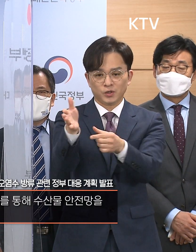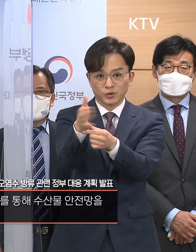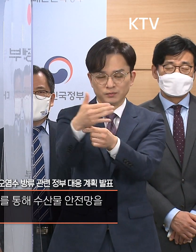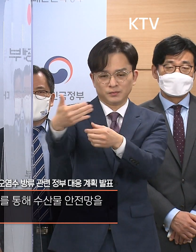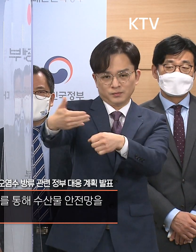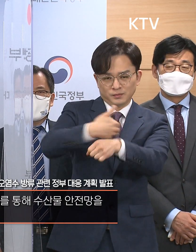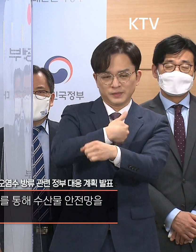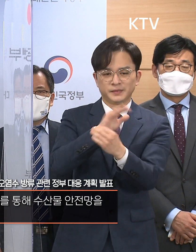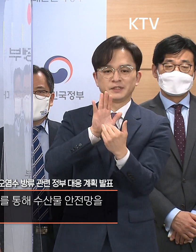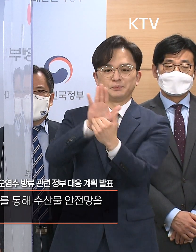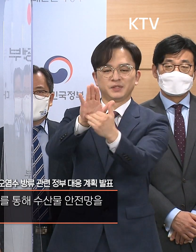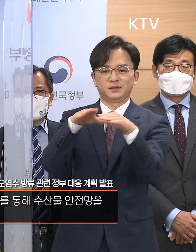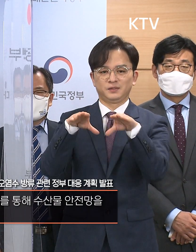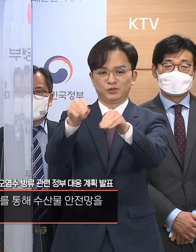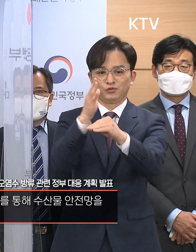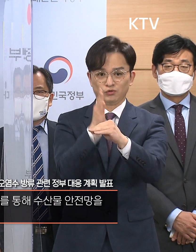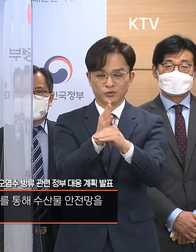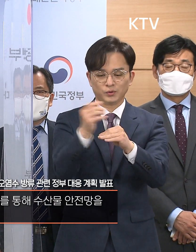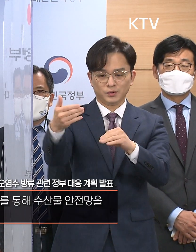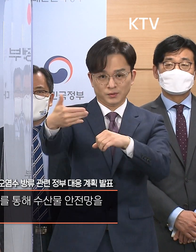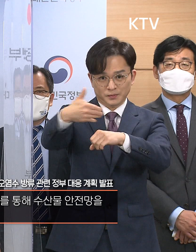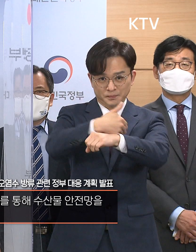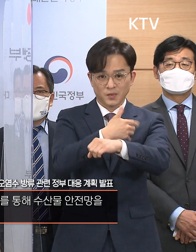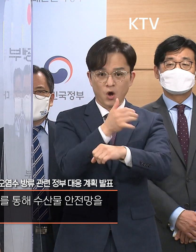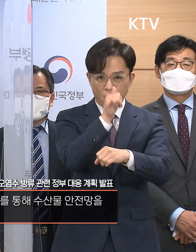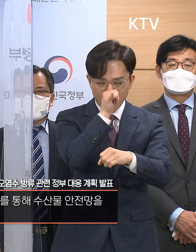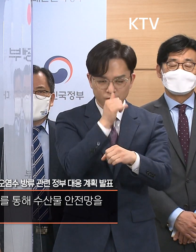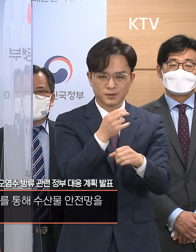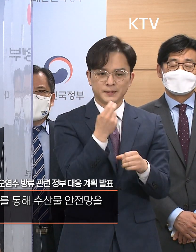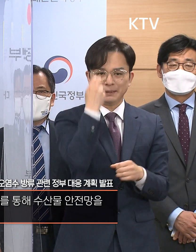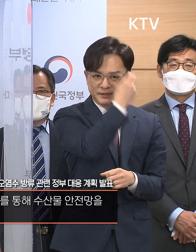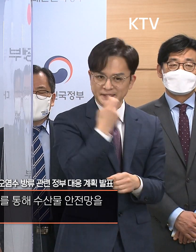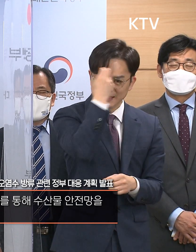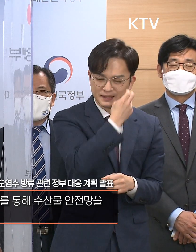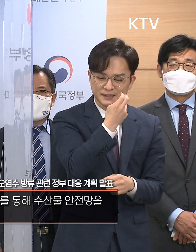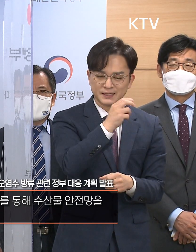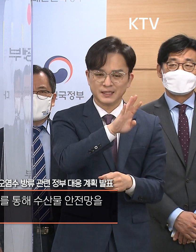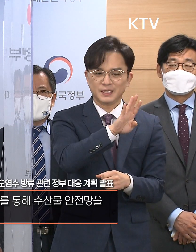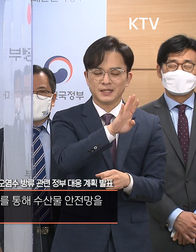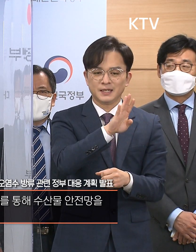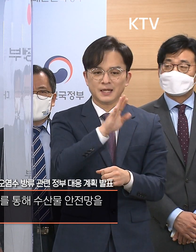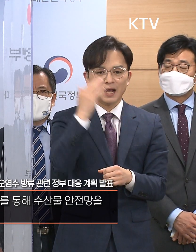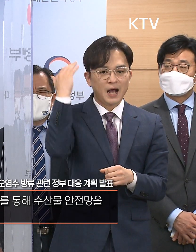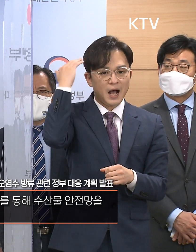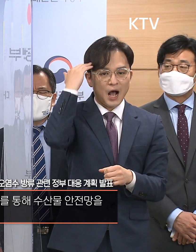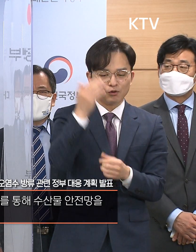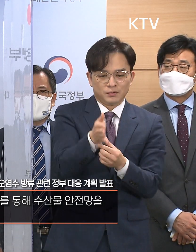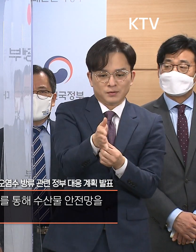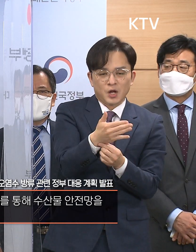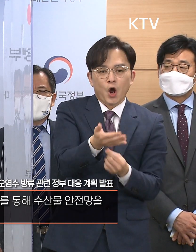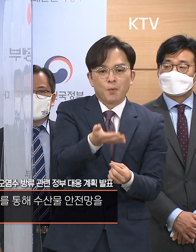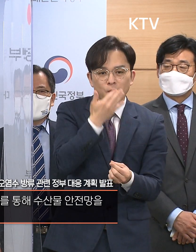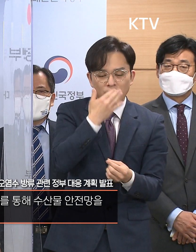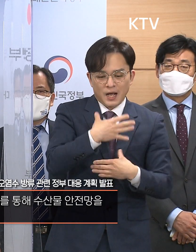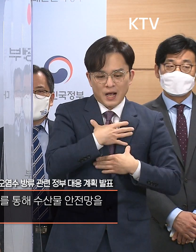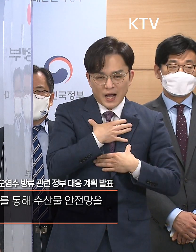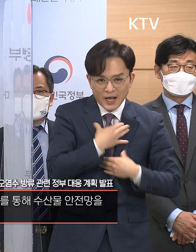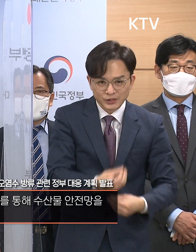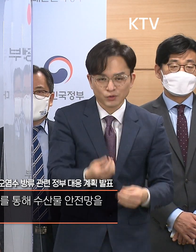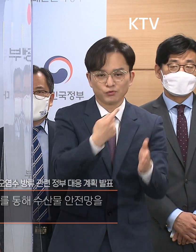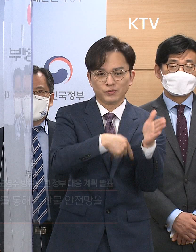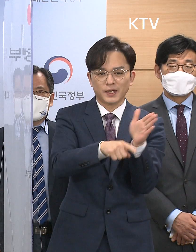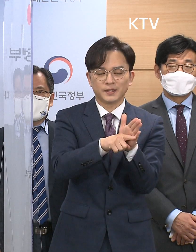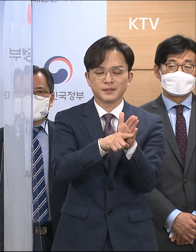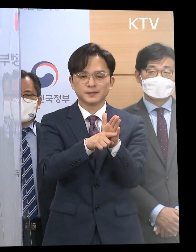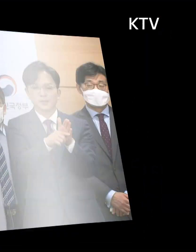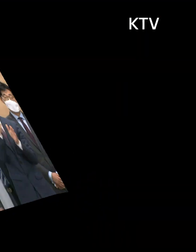수산물에 대한 철저한 방사능 감시를 통해 수산물 안전망을 2중, 3중으로 구축 운영하고